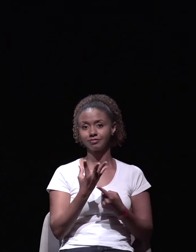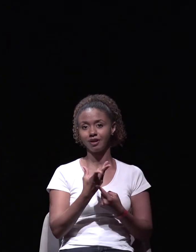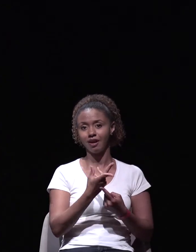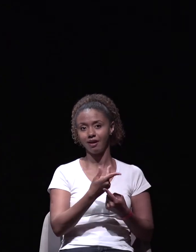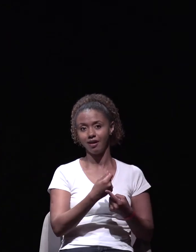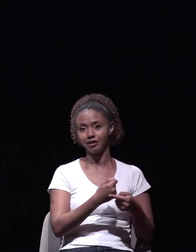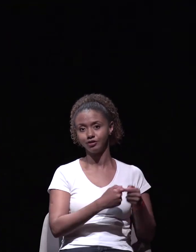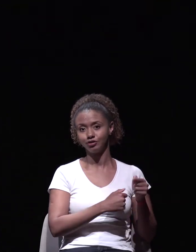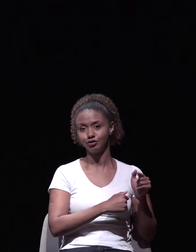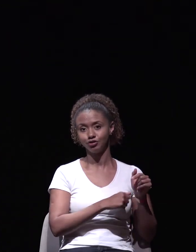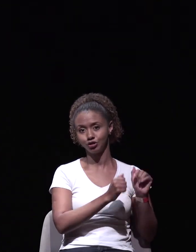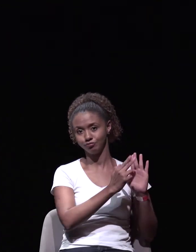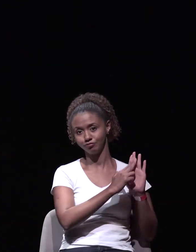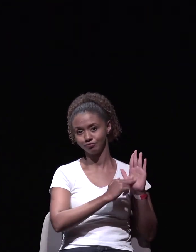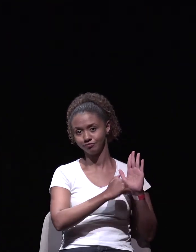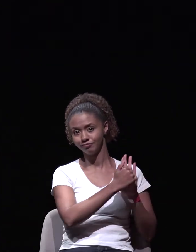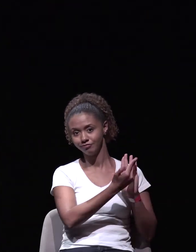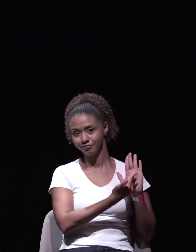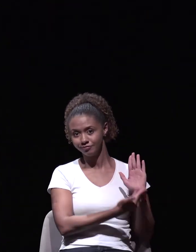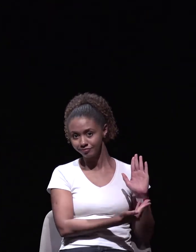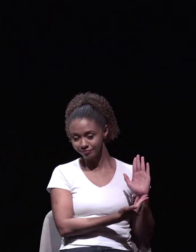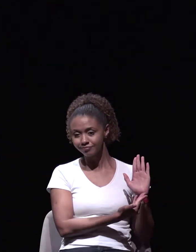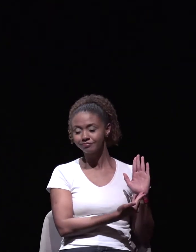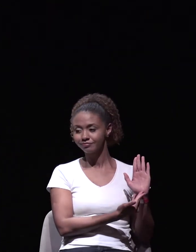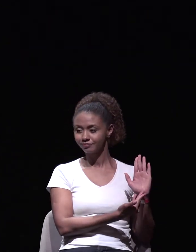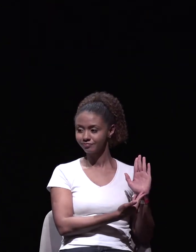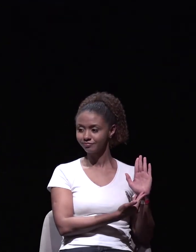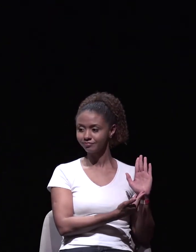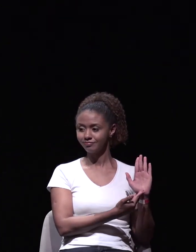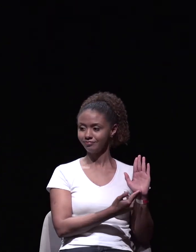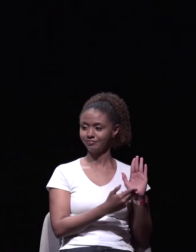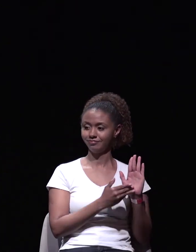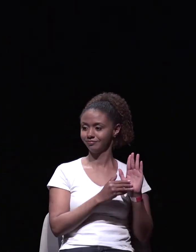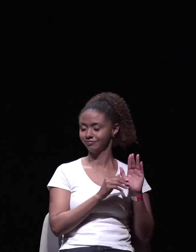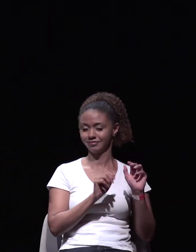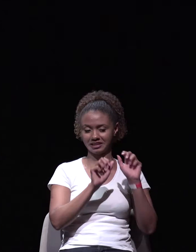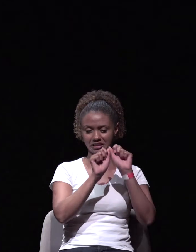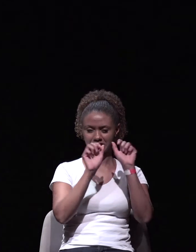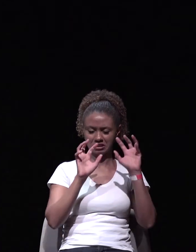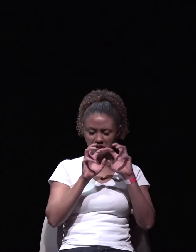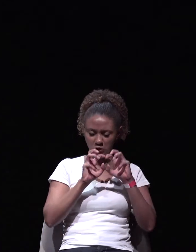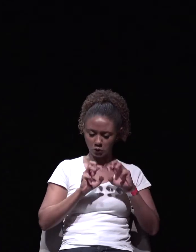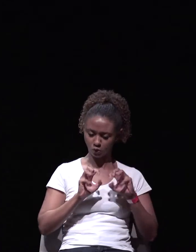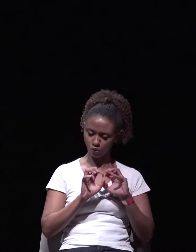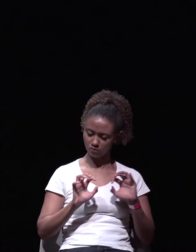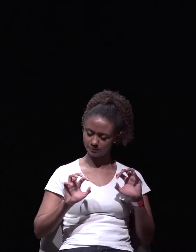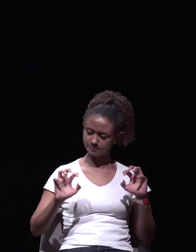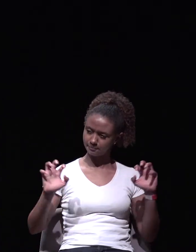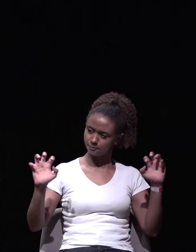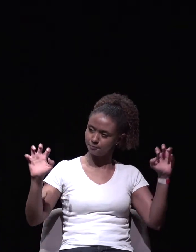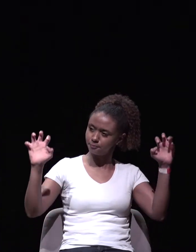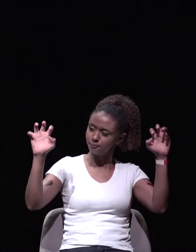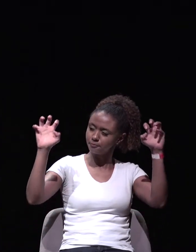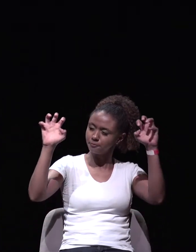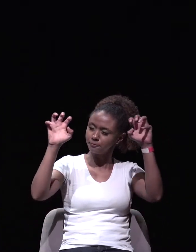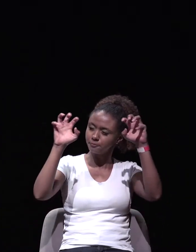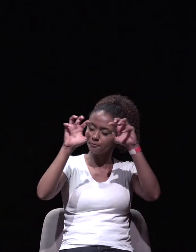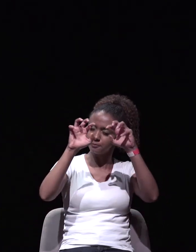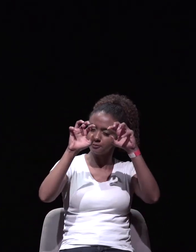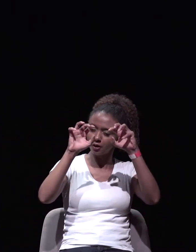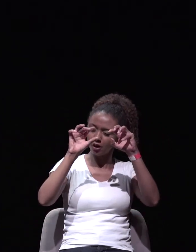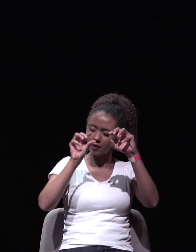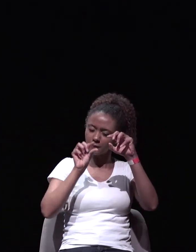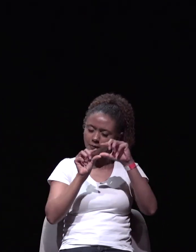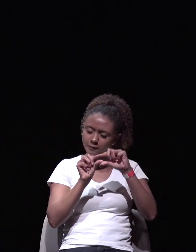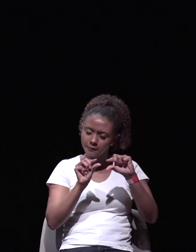falando nessa pintura, né? Essa luminosidade, essa pontinha, nessa forma um pouco